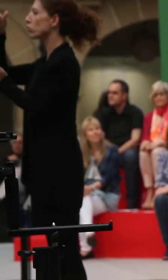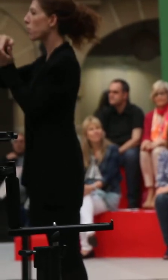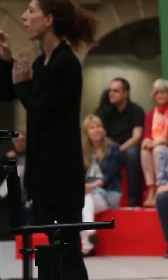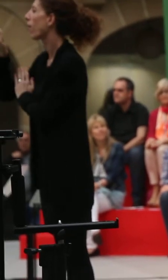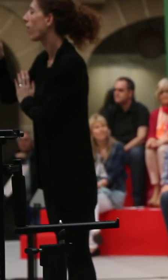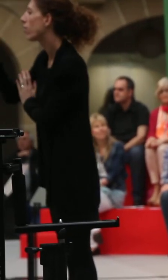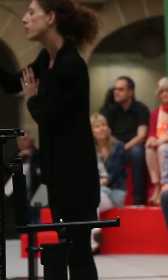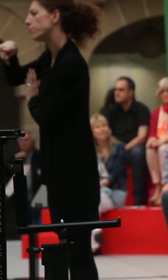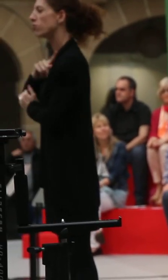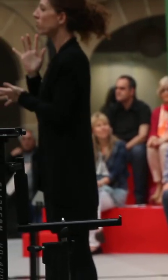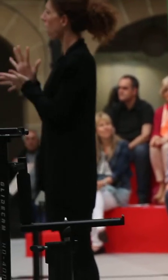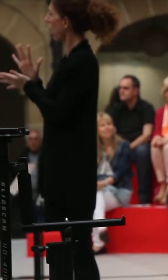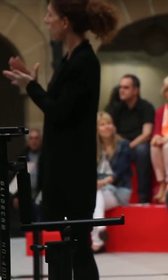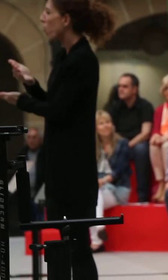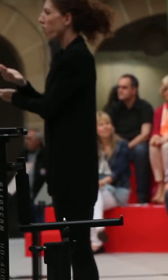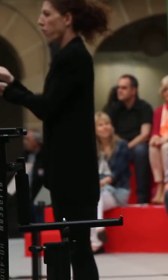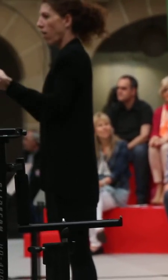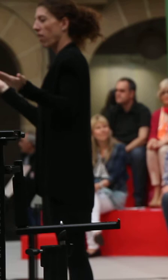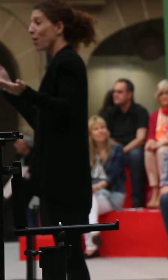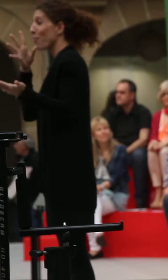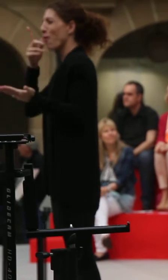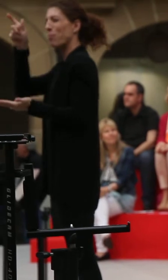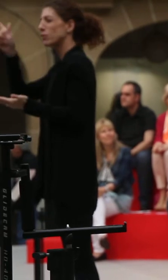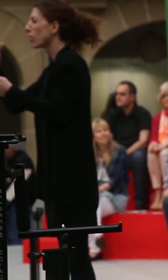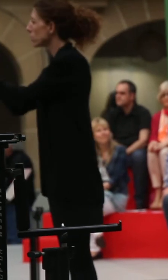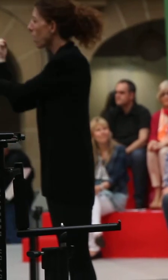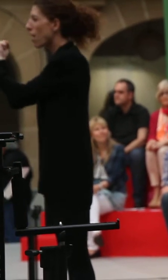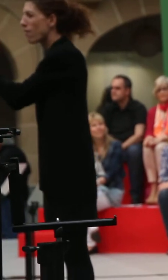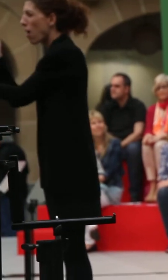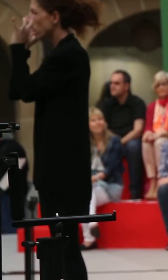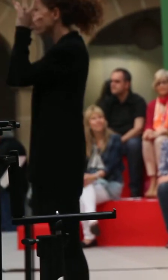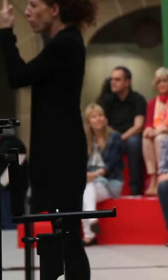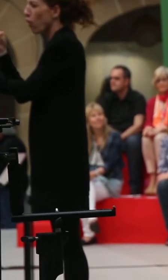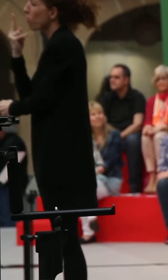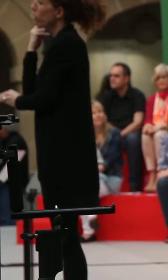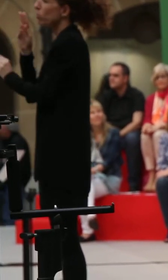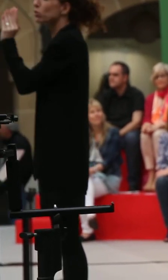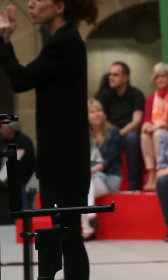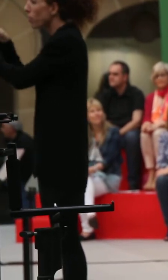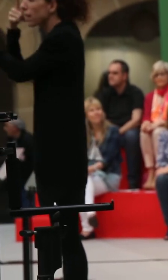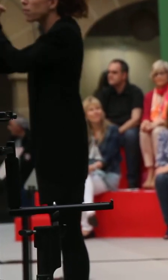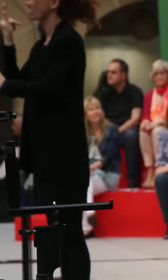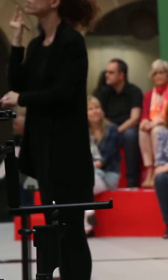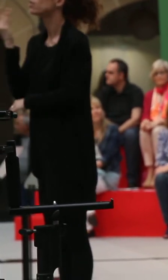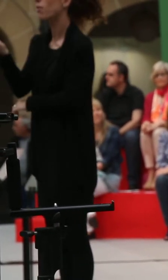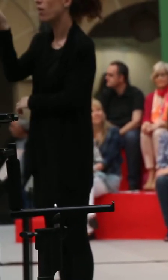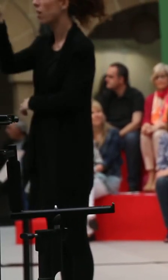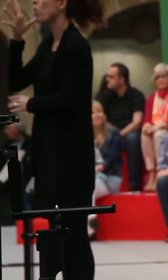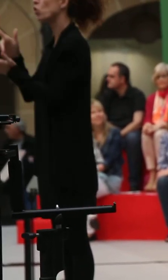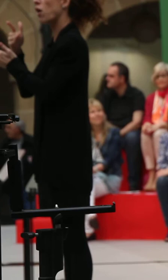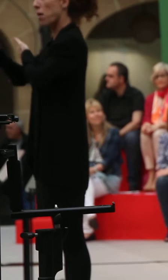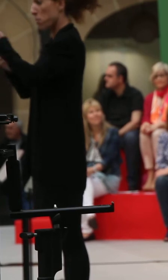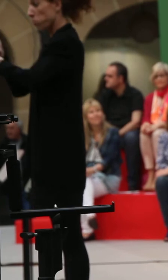desde la tranquilidad y la confianza de quienes han dado lo mejor de sí mismos y en su compromiso para con Getxo. Y es que las campañas